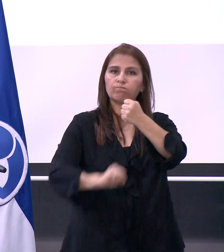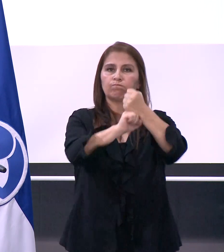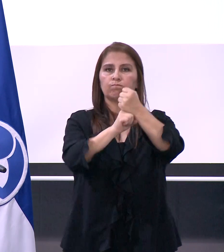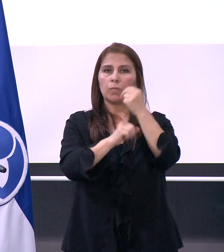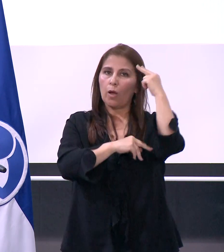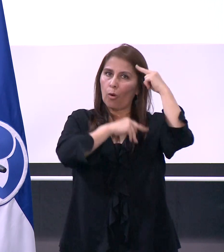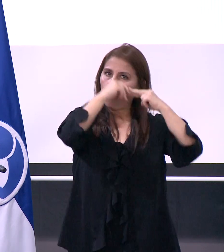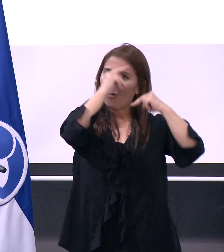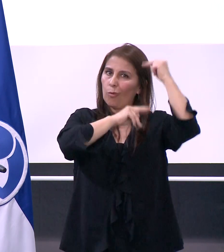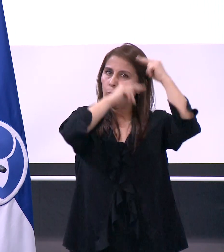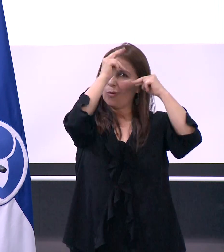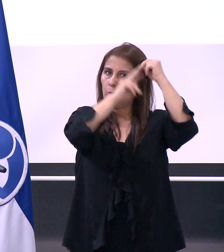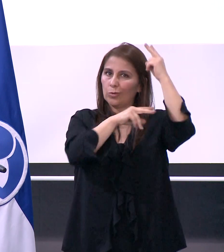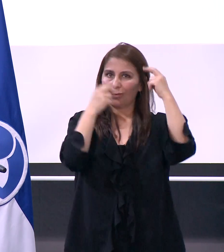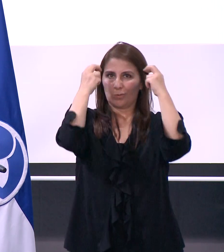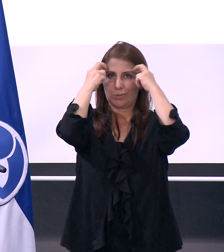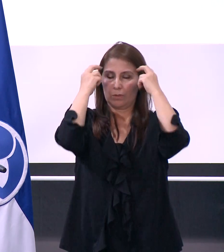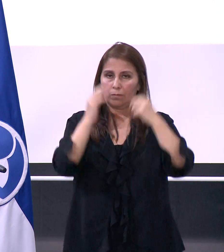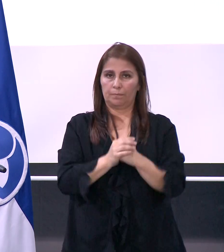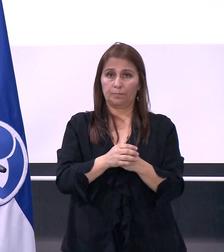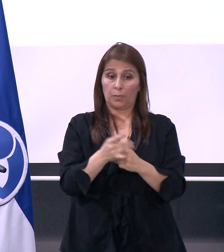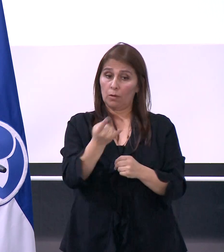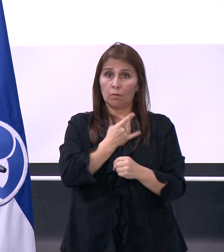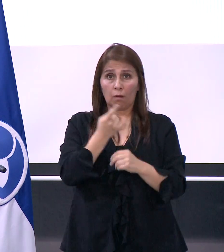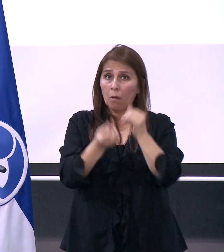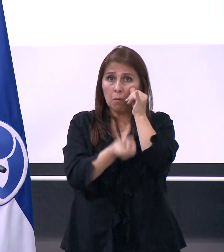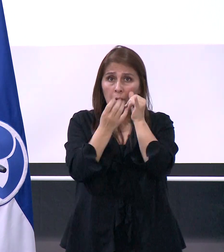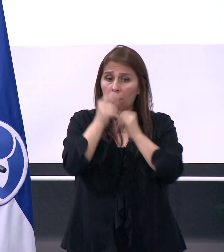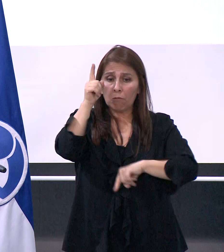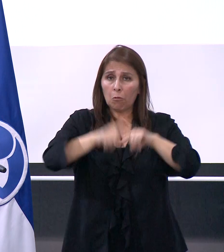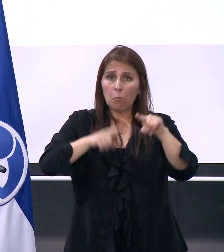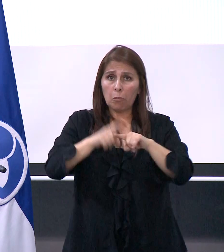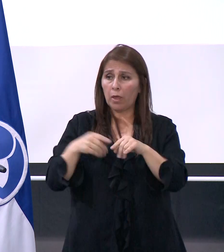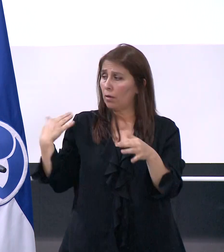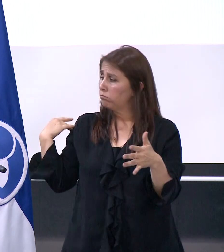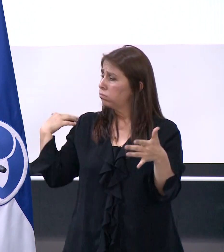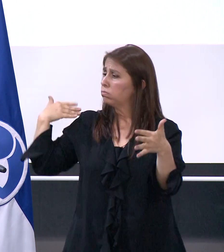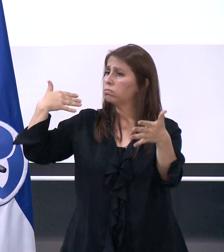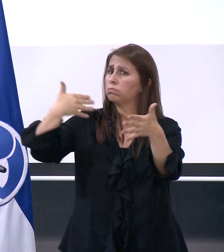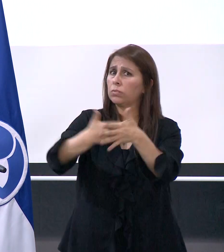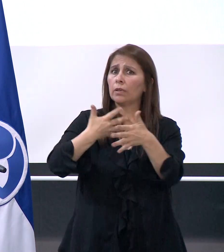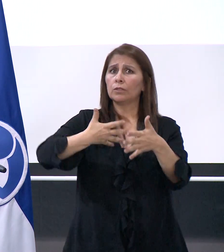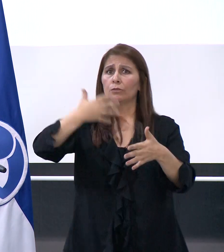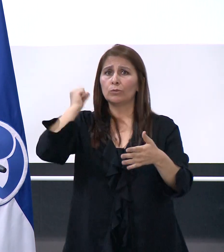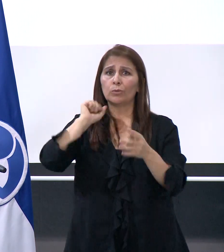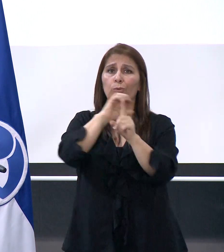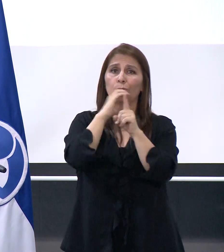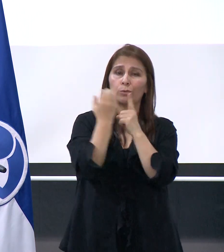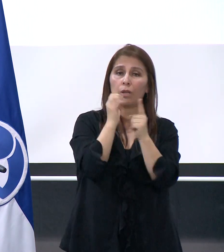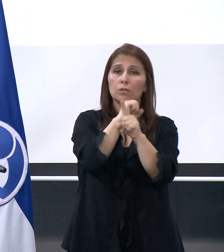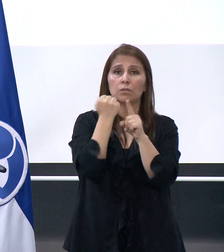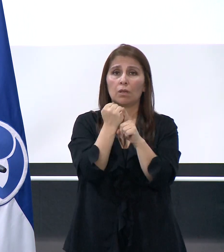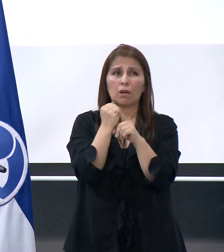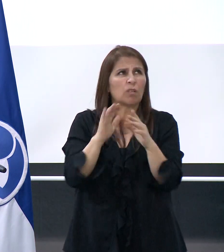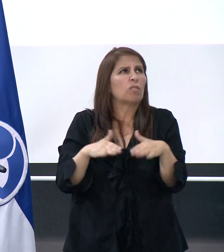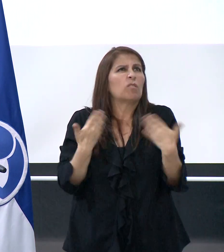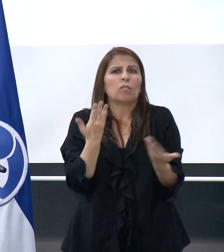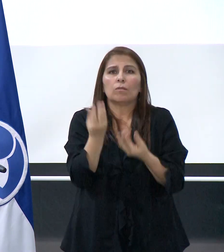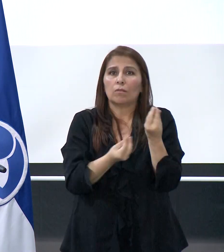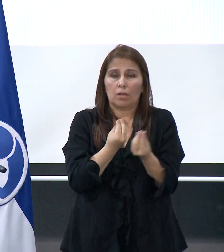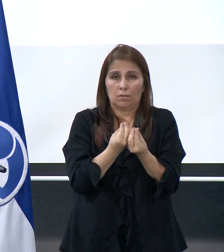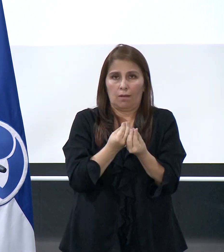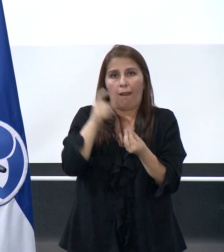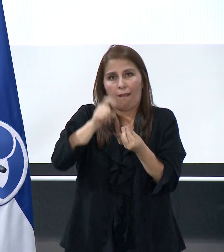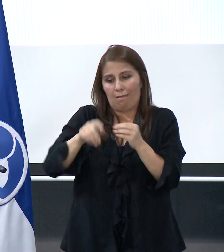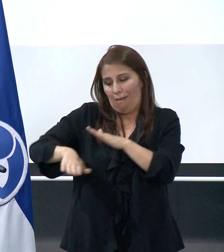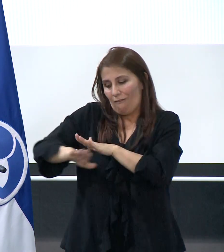no podría la universidad pedagógica ejercer su función histórica cultural y social sino tiene su base una tradición